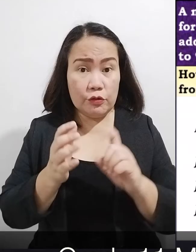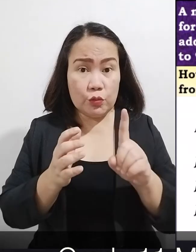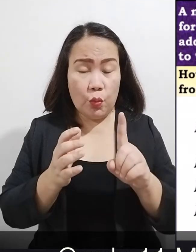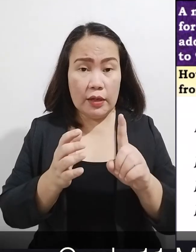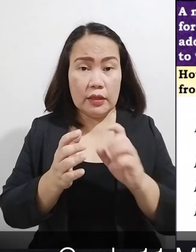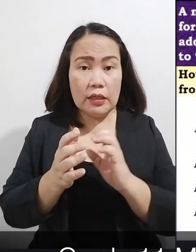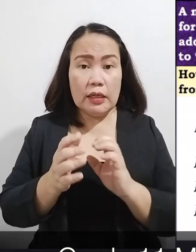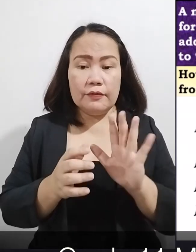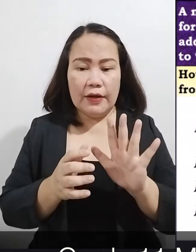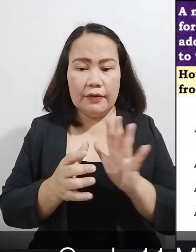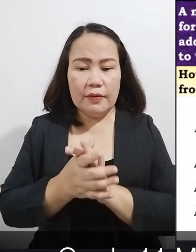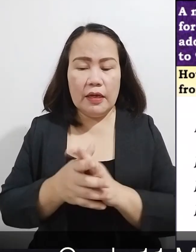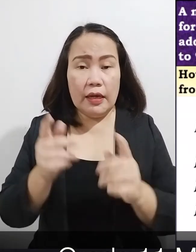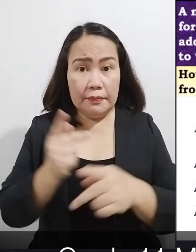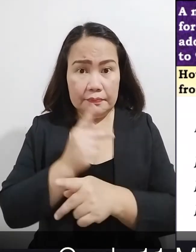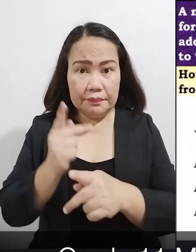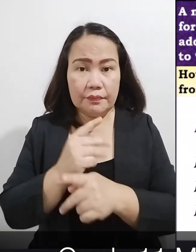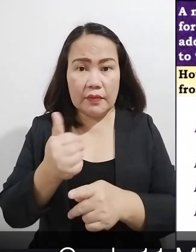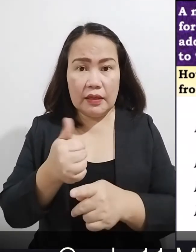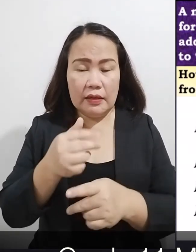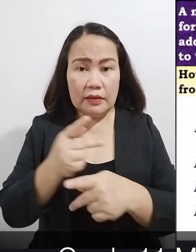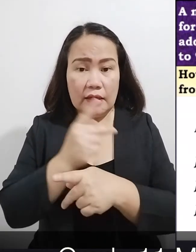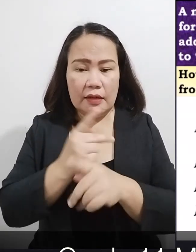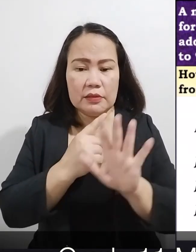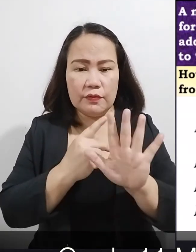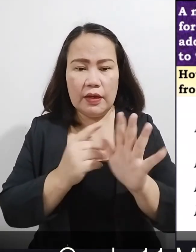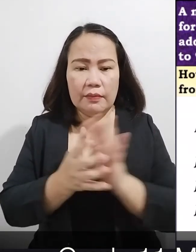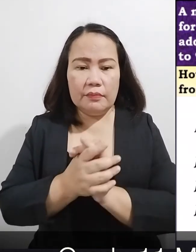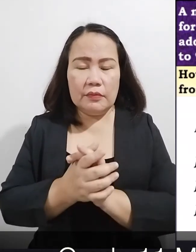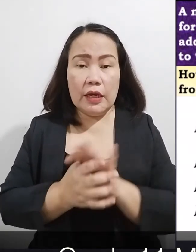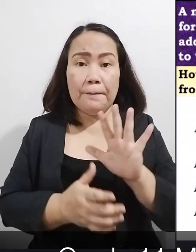okay, 5. Next, kuhanin natin yung product ng 10 at 5.